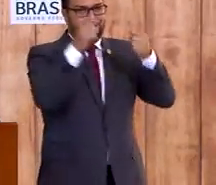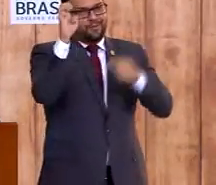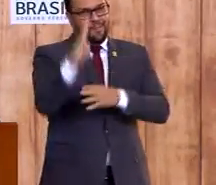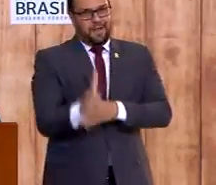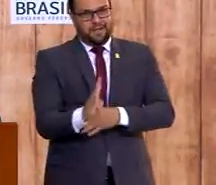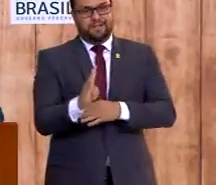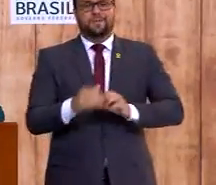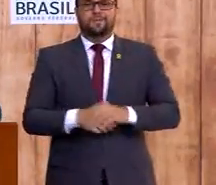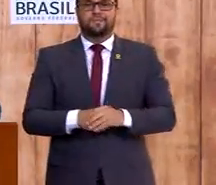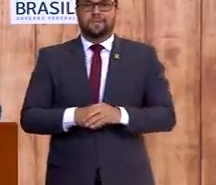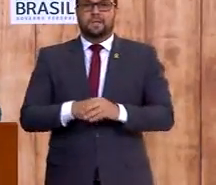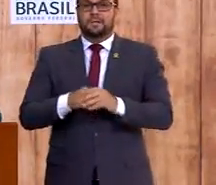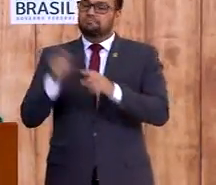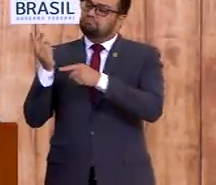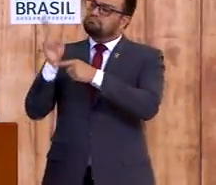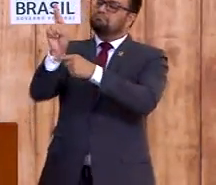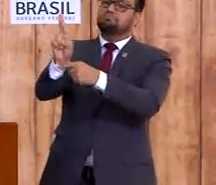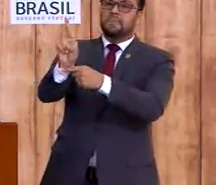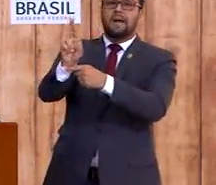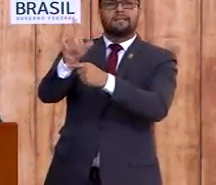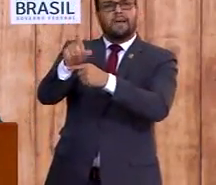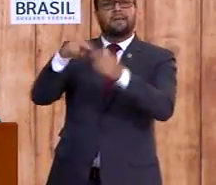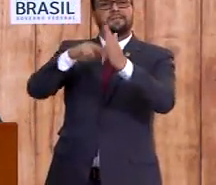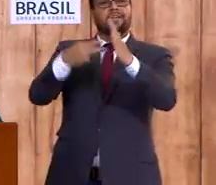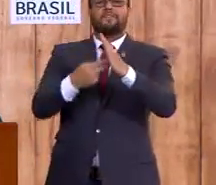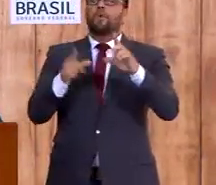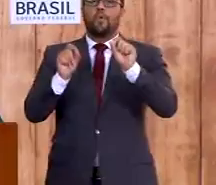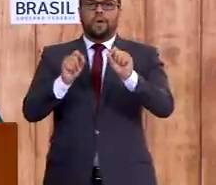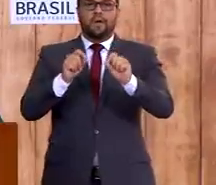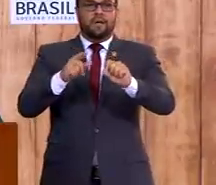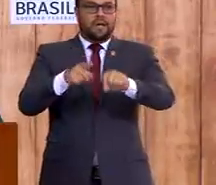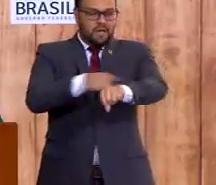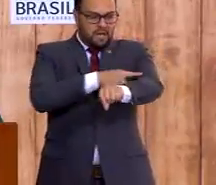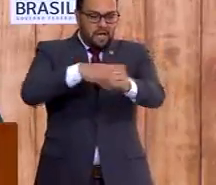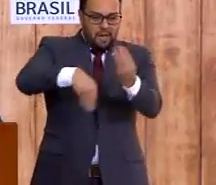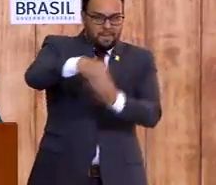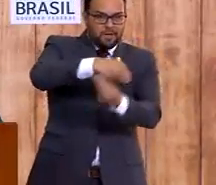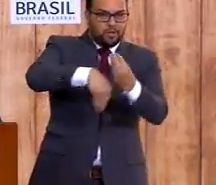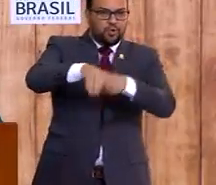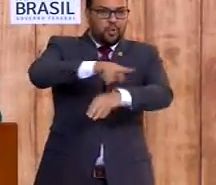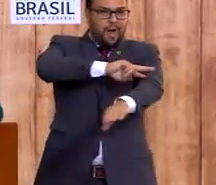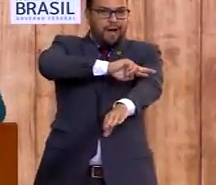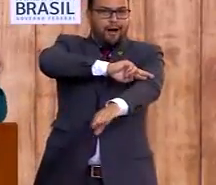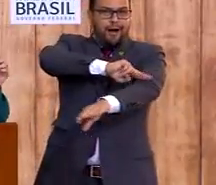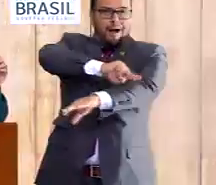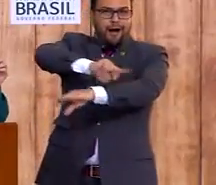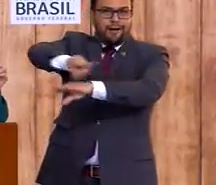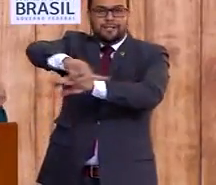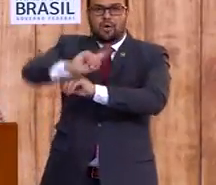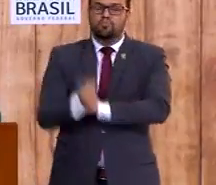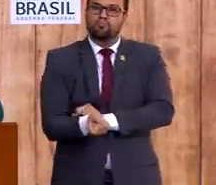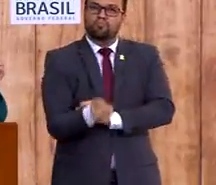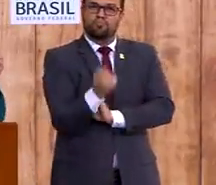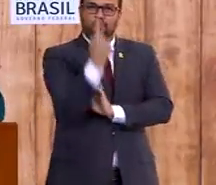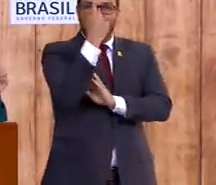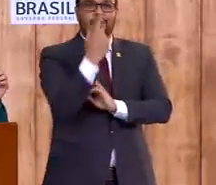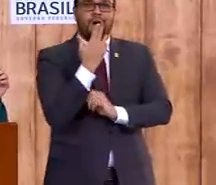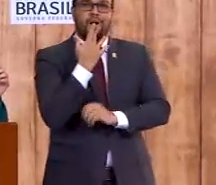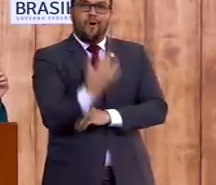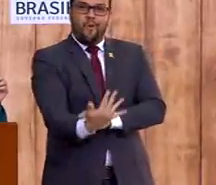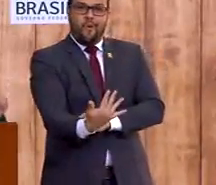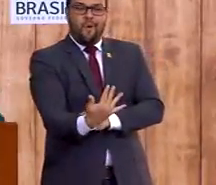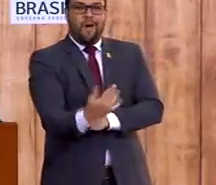representa representa a nossa mestiçagem uma mistura de raças que compõem uma única cor a